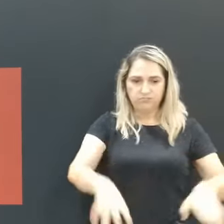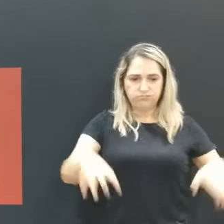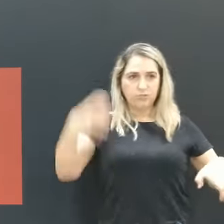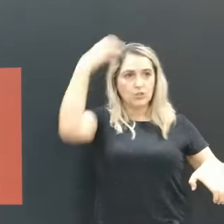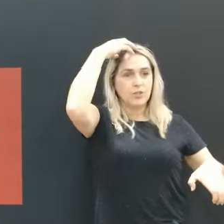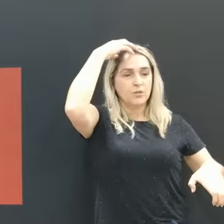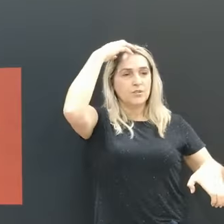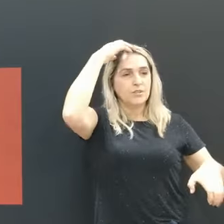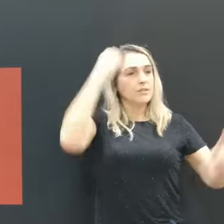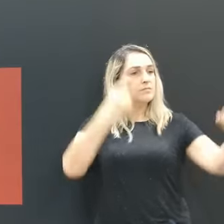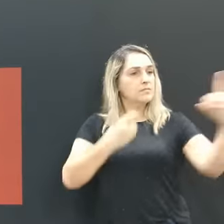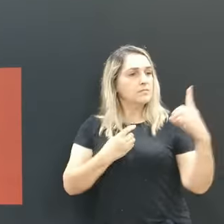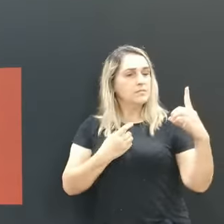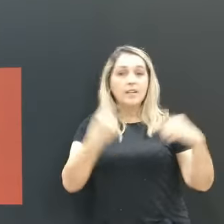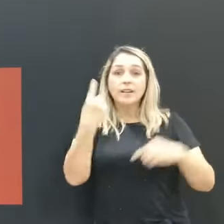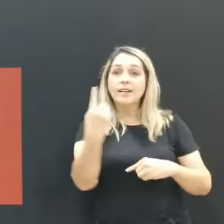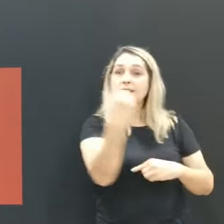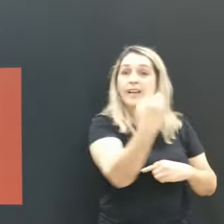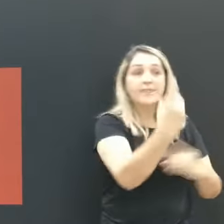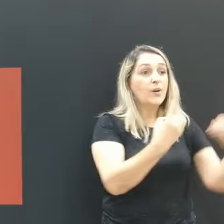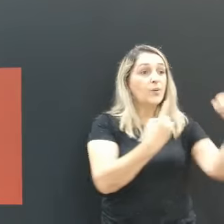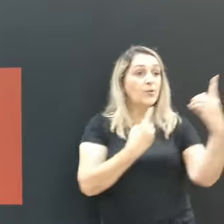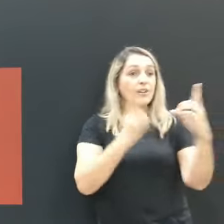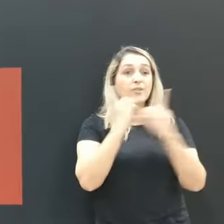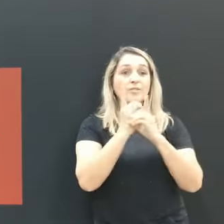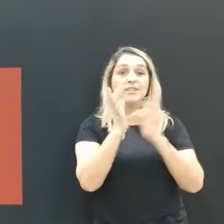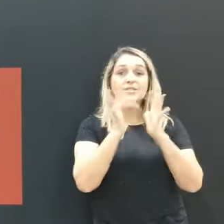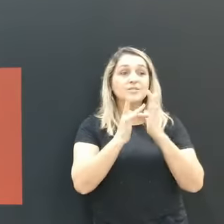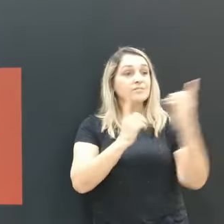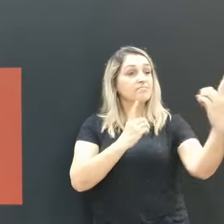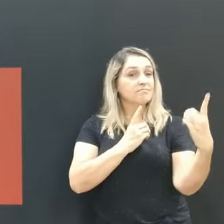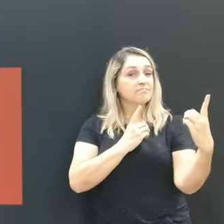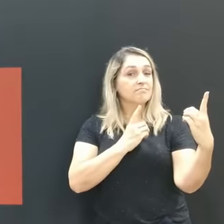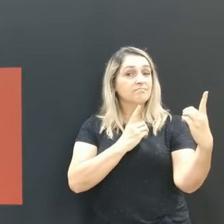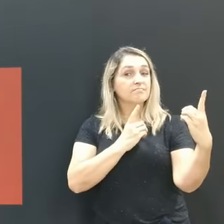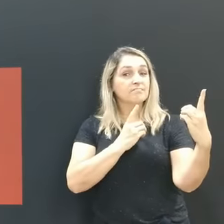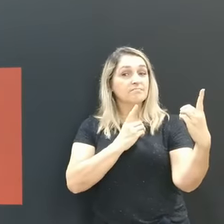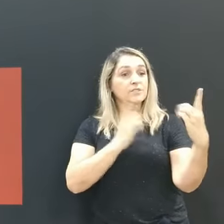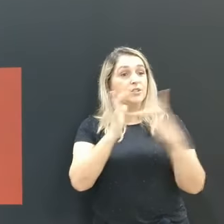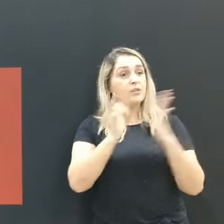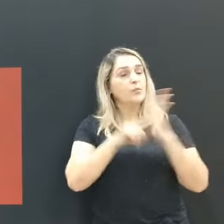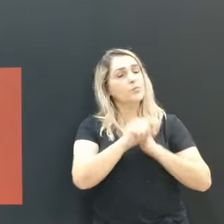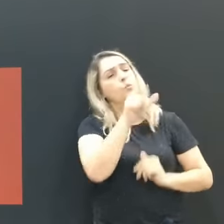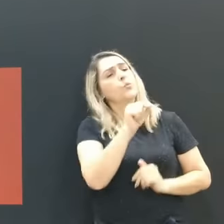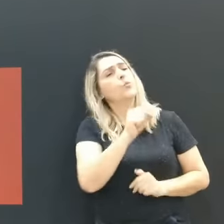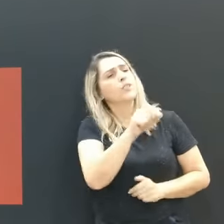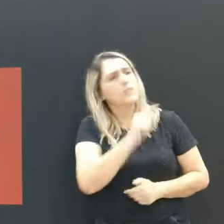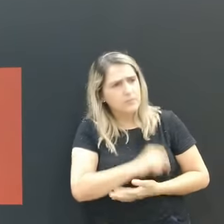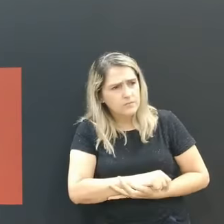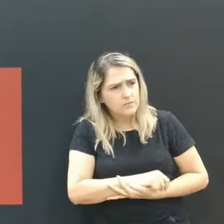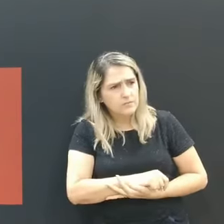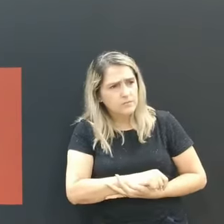Né? E precisamos pensar como está a nossa vida, fazermos uma análise da nossa vida, como estamos. Né? Agora